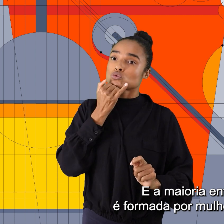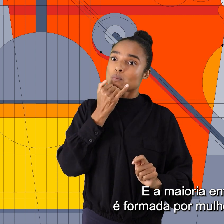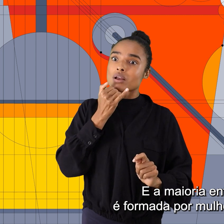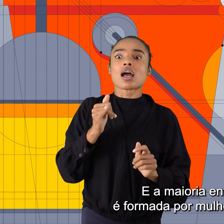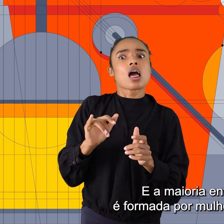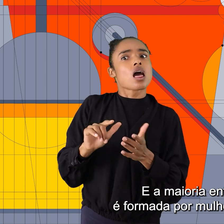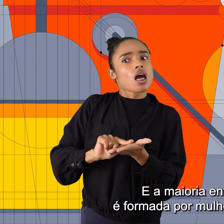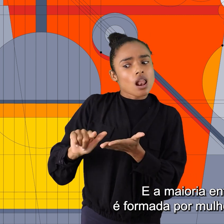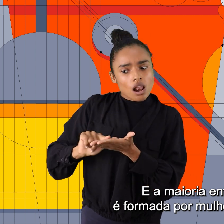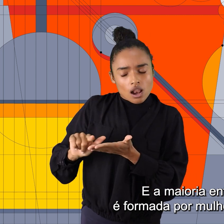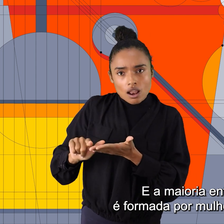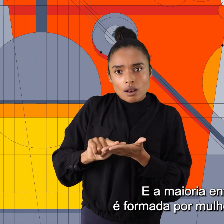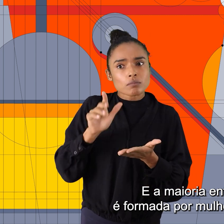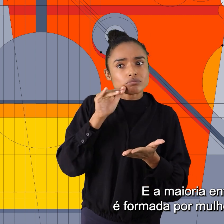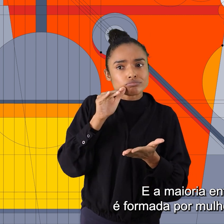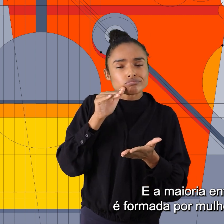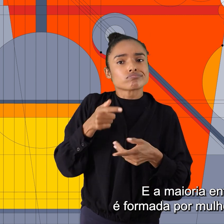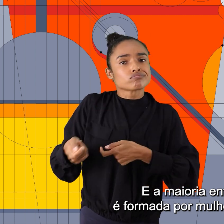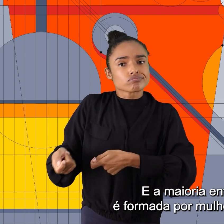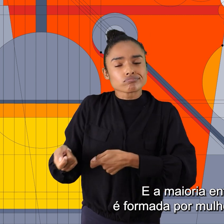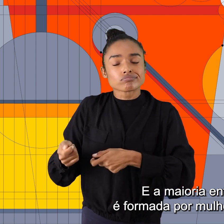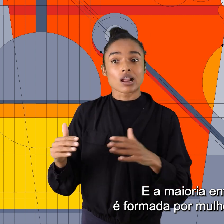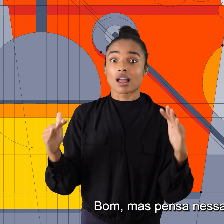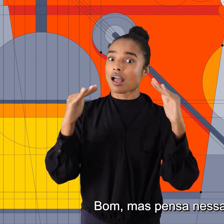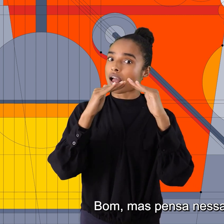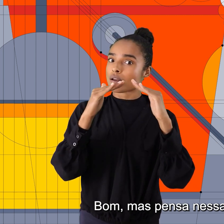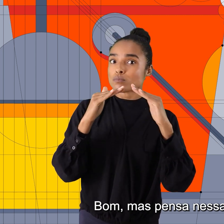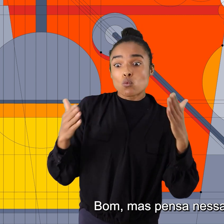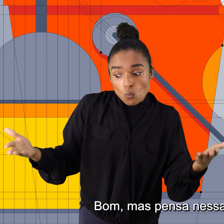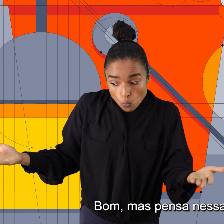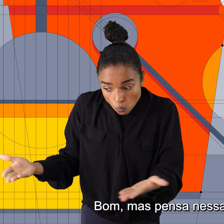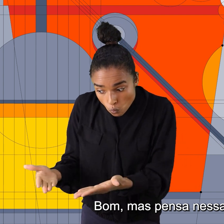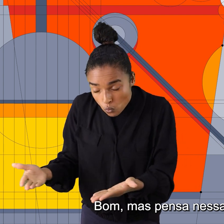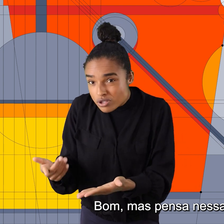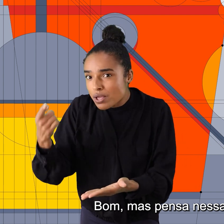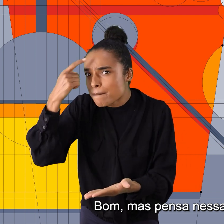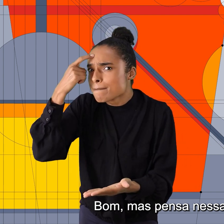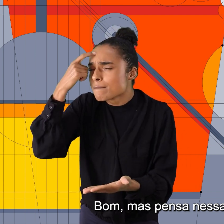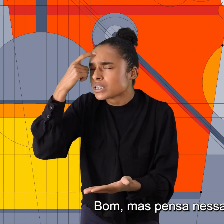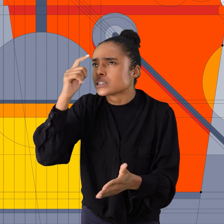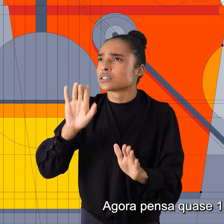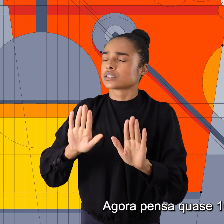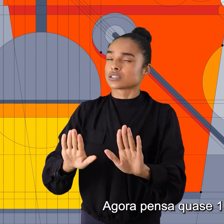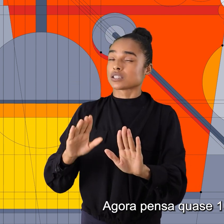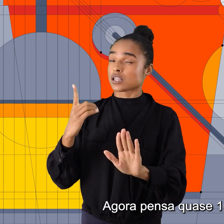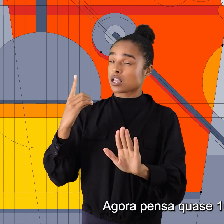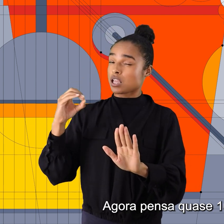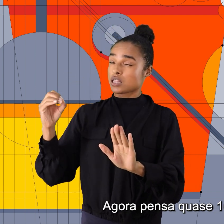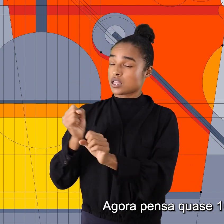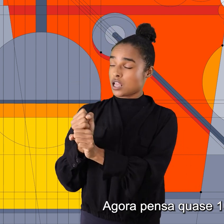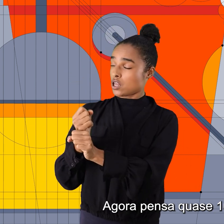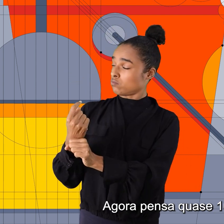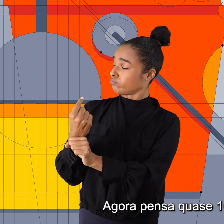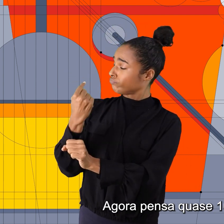maioria entre elas é formada por mulheres negras. Bom, mas pensa nessa profissão hoje. Agora pensa